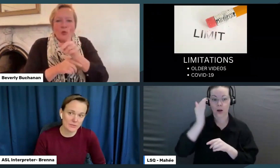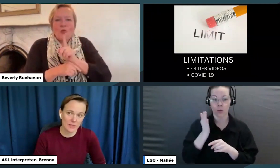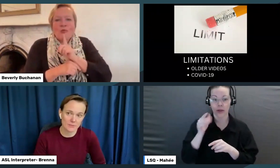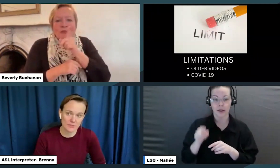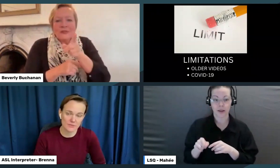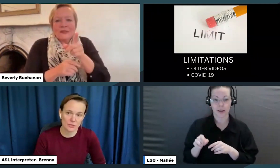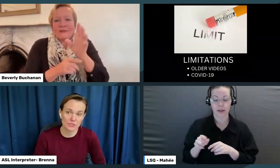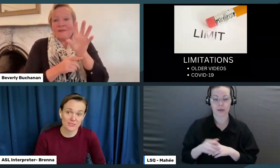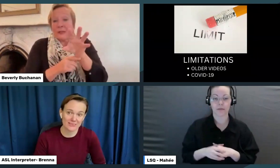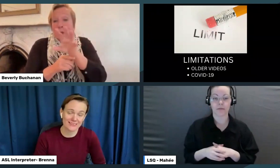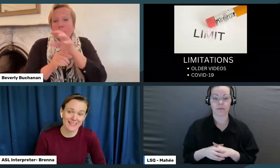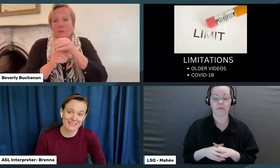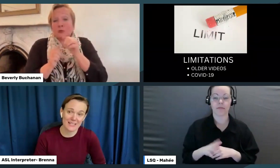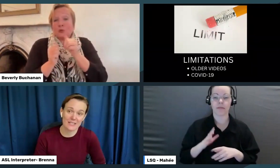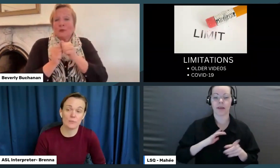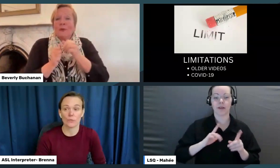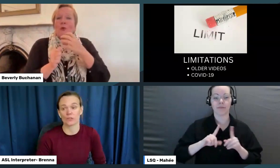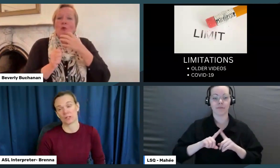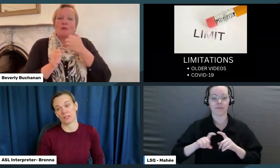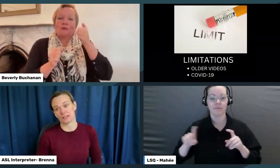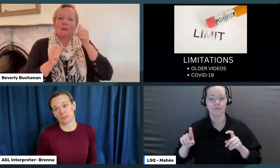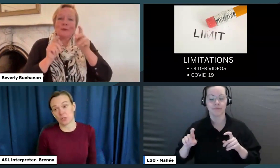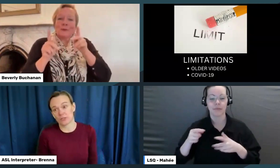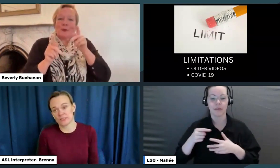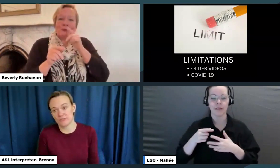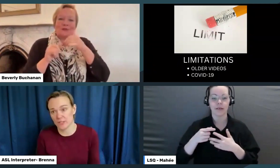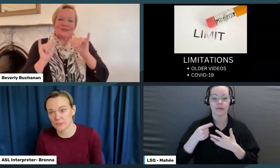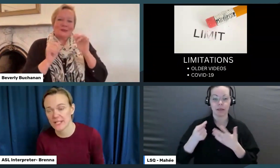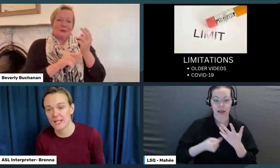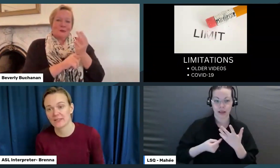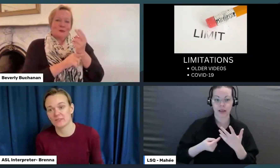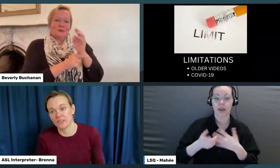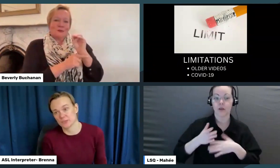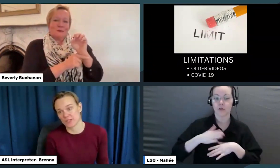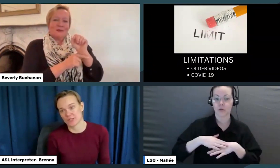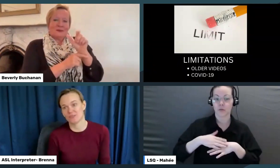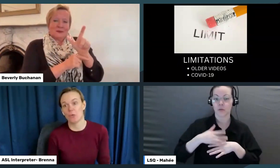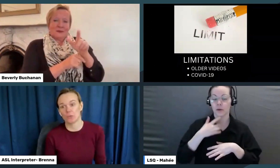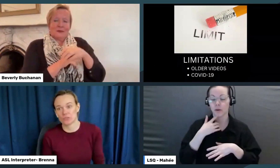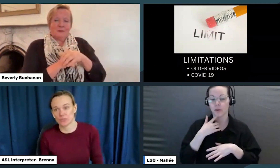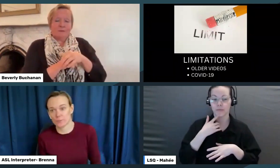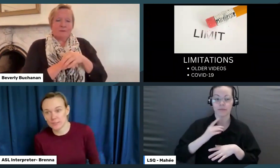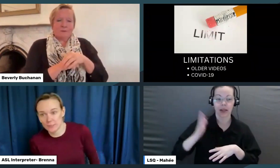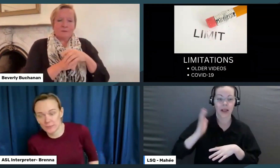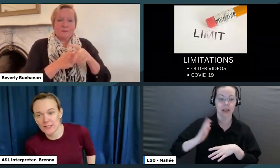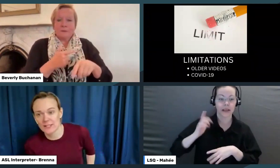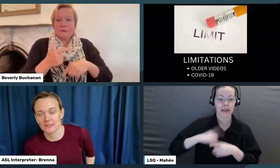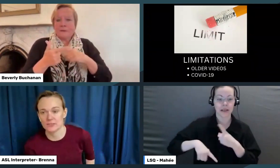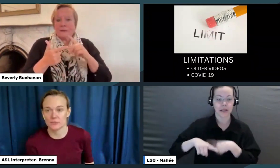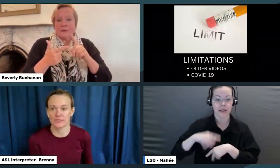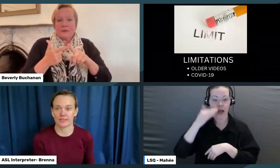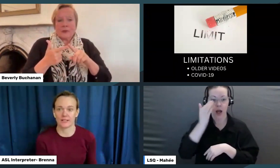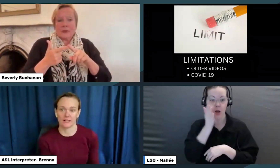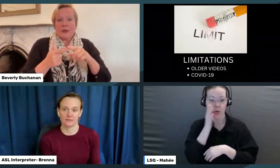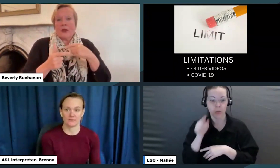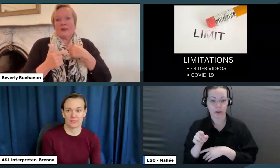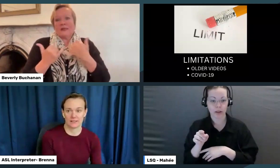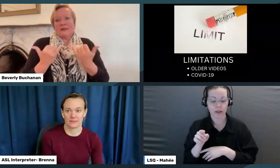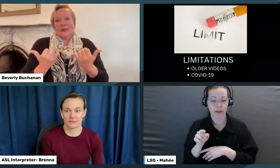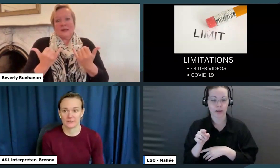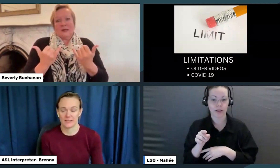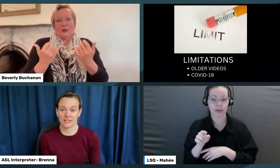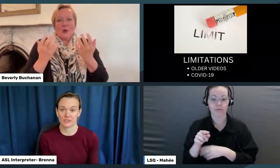été en mesure de venir en Nouvelle-Écosse pour justement recueillir d'autres vidéos. Donc, il y a des personnes âgées dans les vidéos